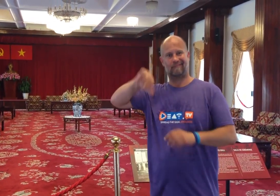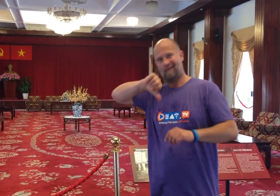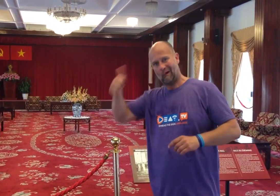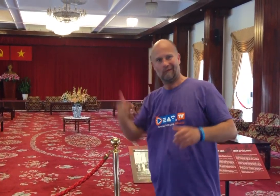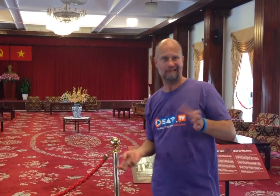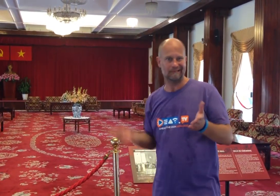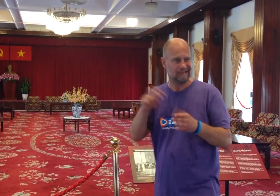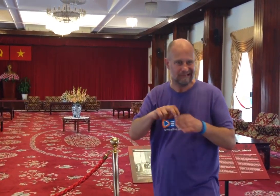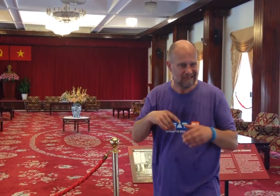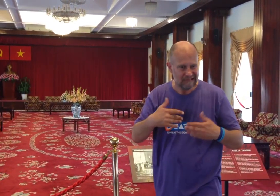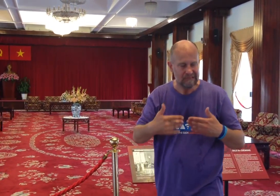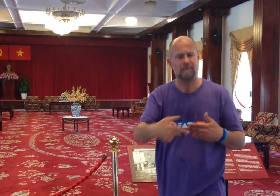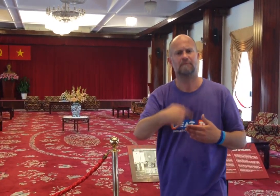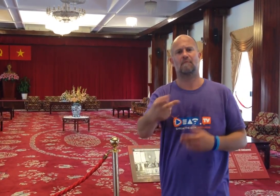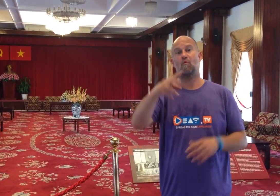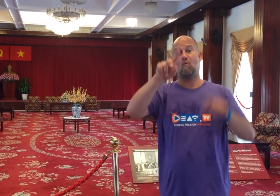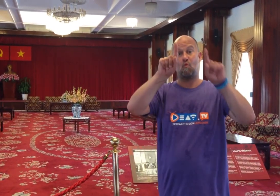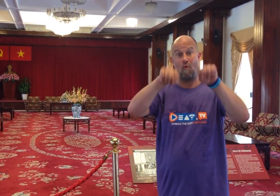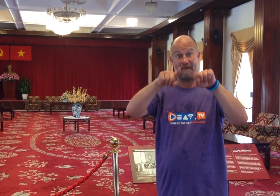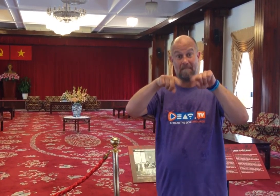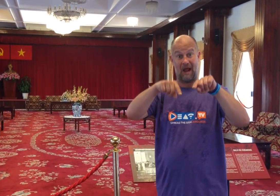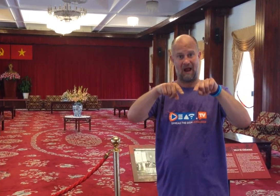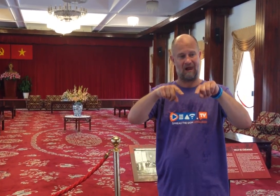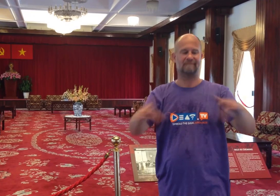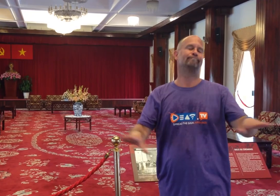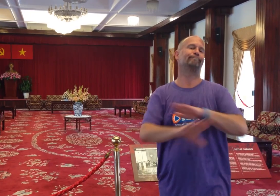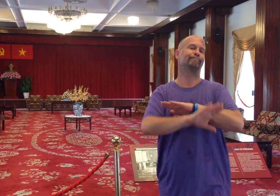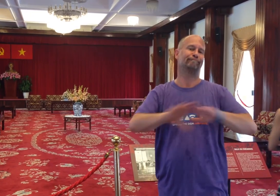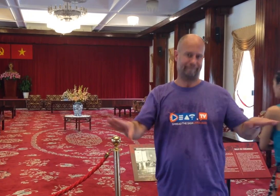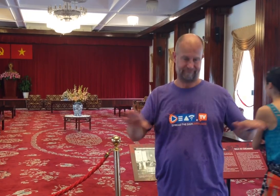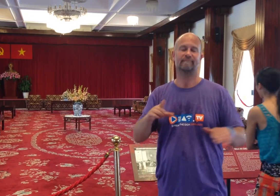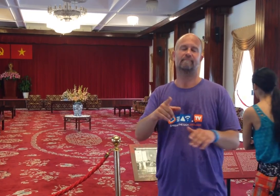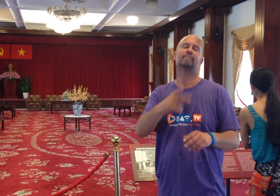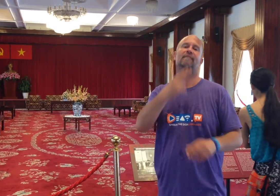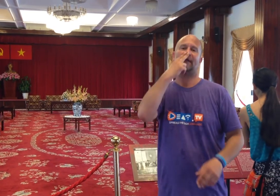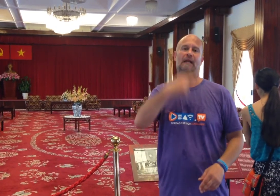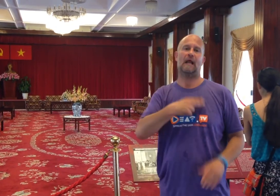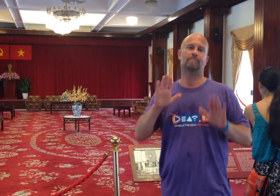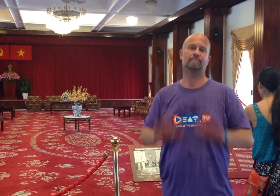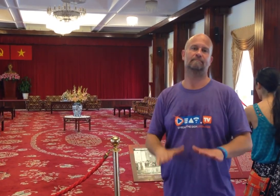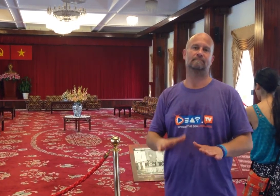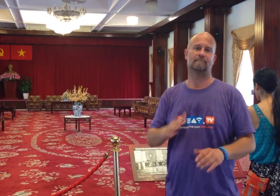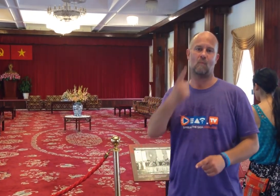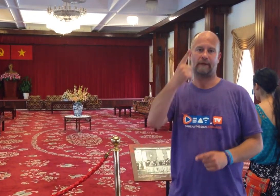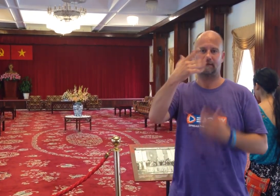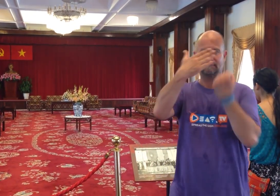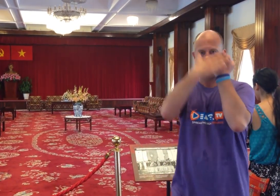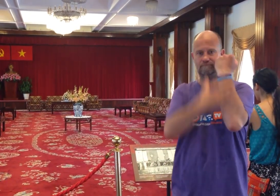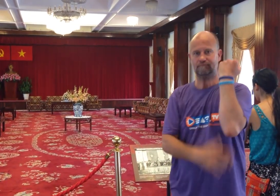Dem darauffolgenden Amtsträger ging es genauso. Schließlich wurde im November Vietnam zu einem vollständigen